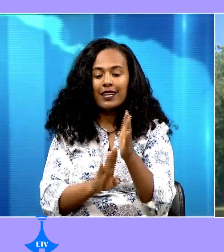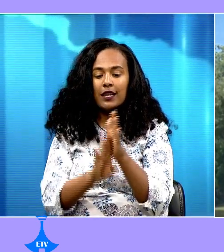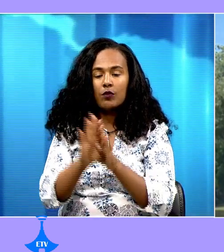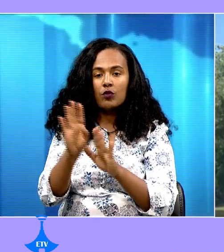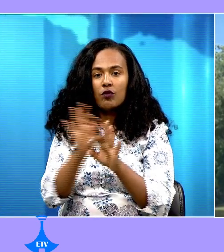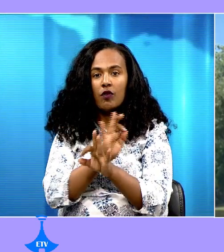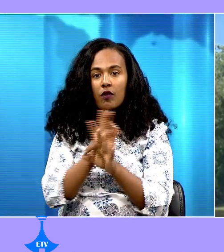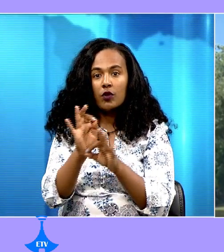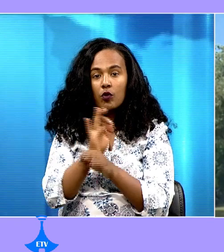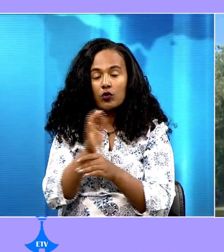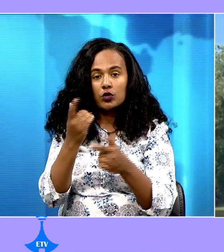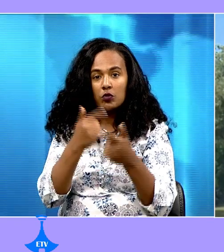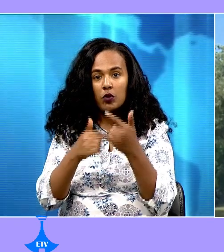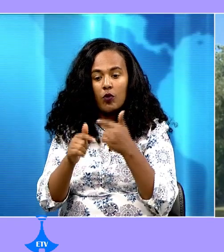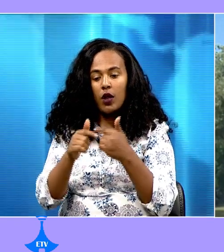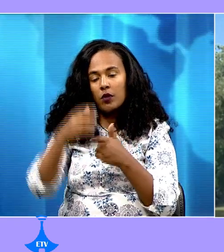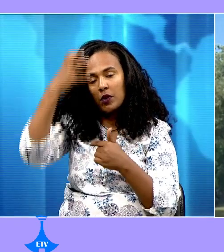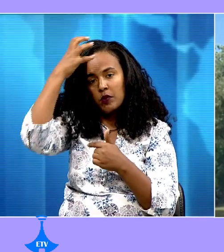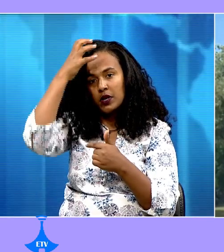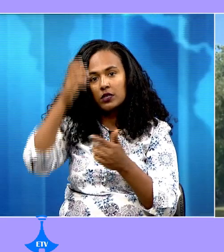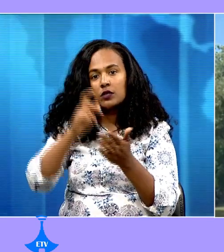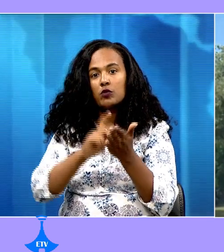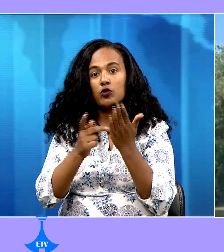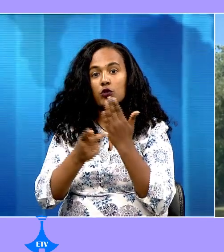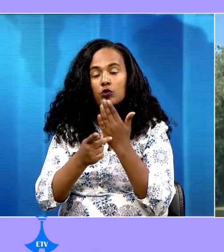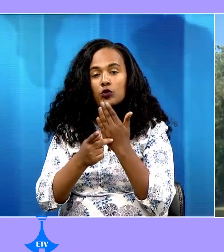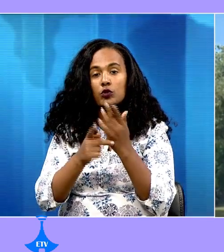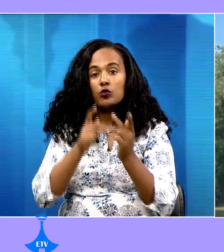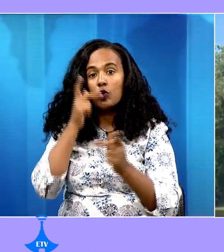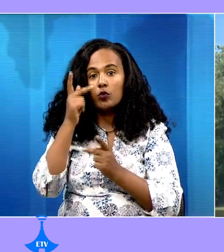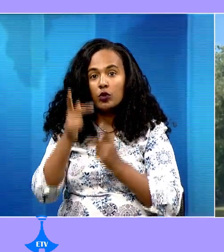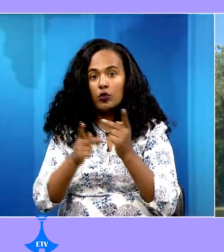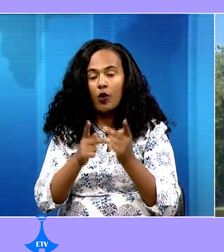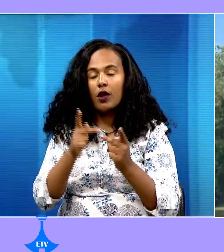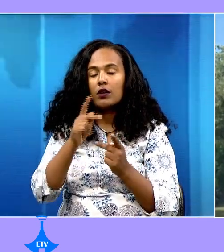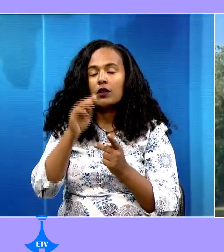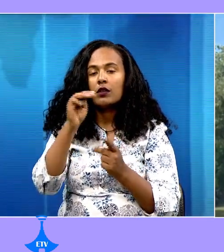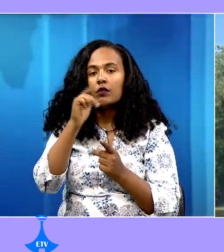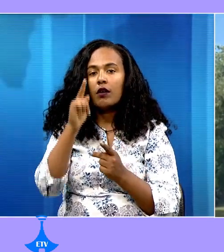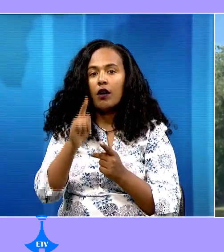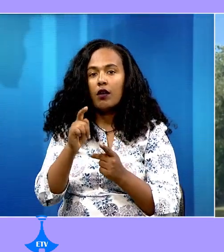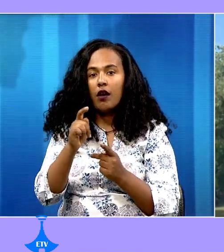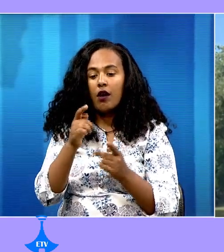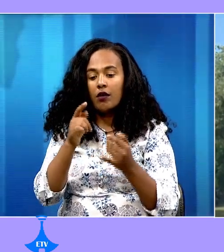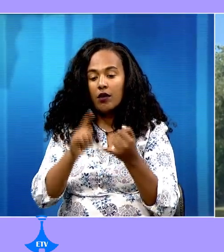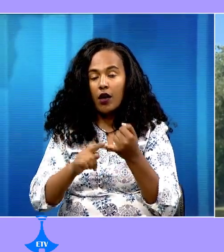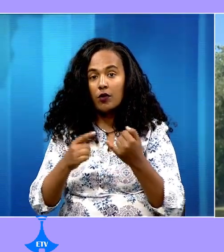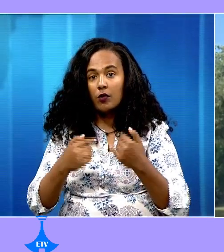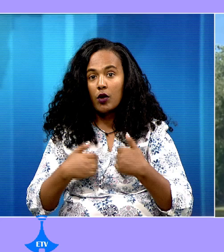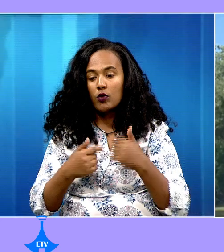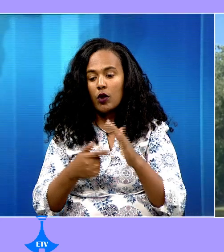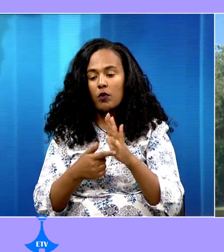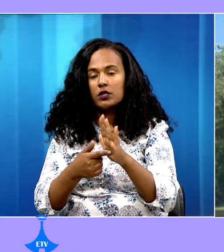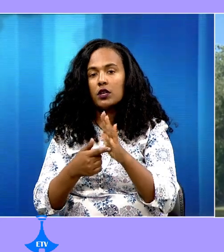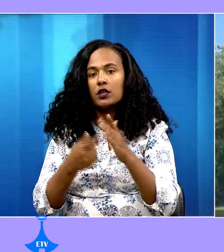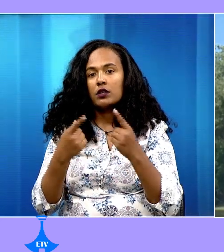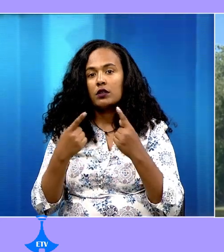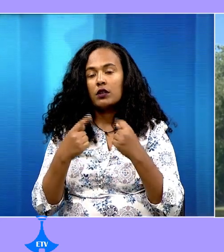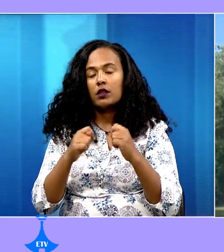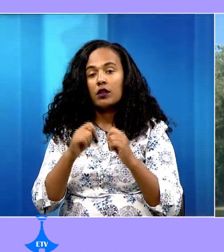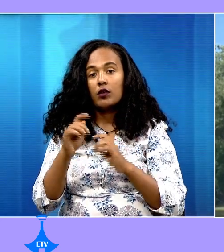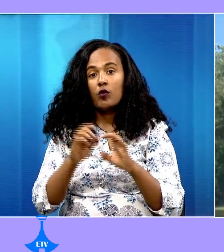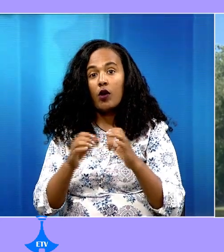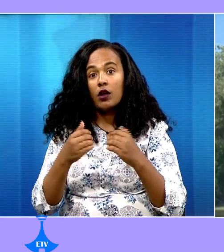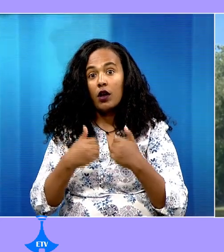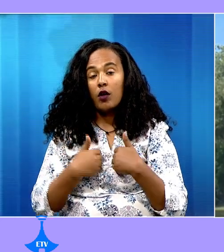ጎብኝተዋል። በመንግስት ፕሮጀክቶችንም ጎብኝተዋል። ጣና ዳር እየለሙ ያሉ ልማቶችንም ለማሳየት ጥረት ተደርጓል። ጣና ዳር ካሉ ልማቶች